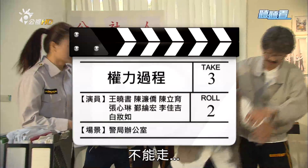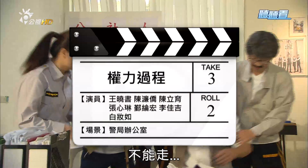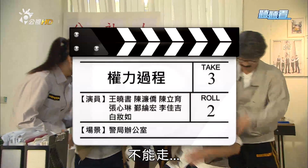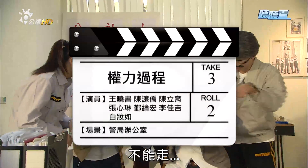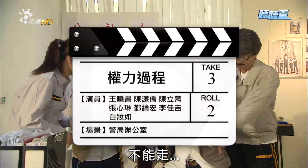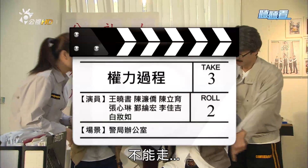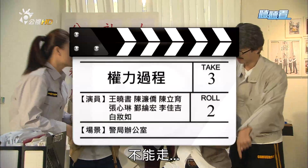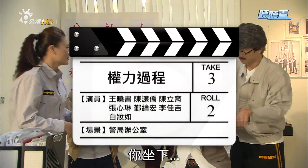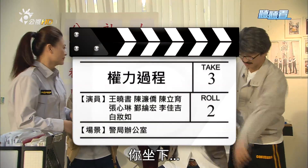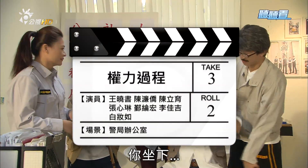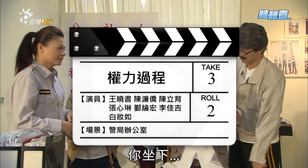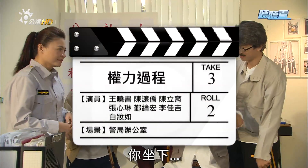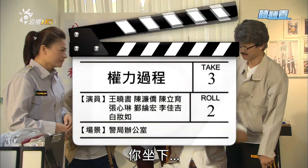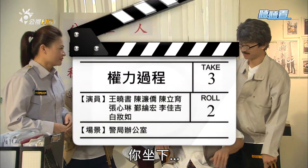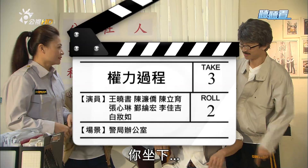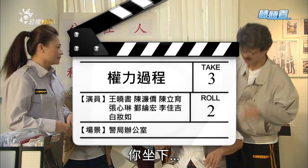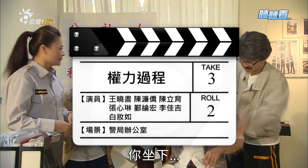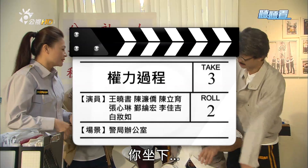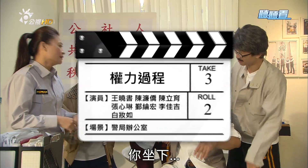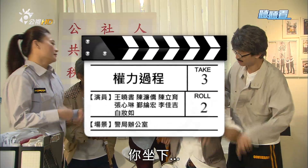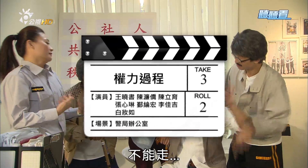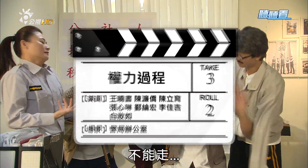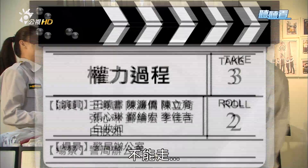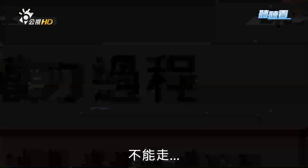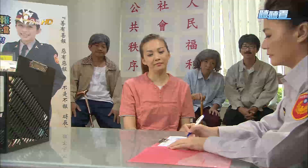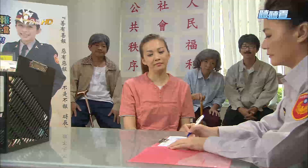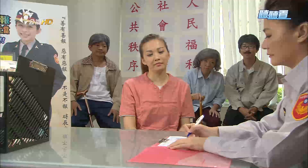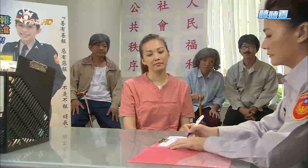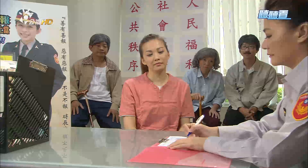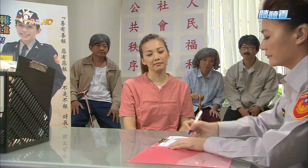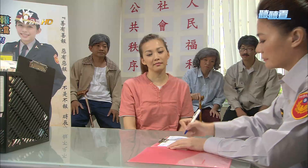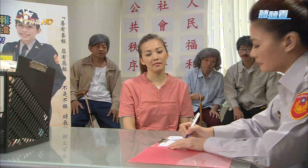不能走， 不能走， 坐下，坐下，不能走，不能走。